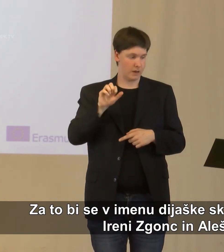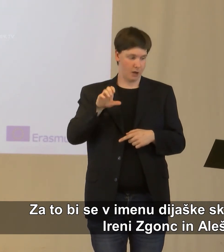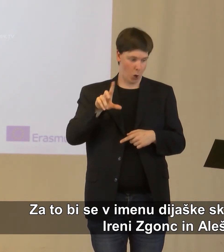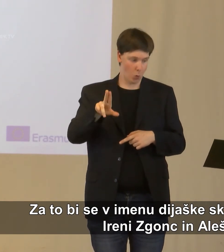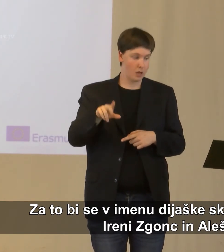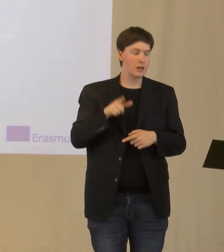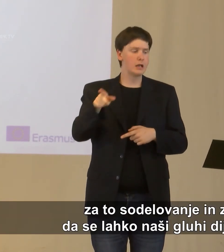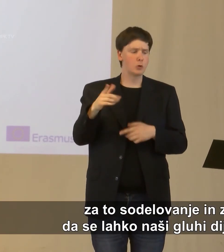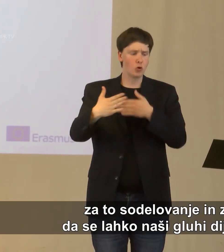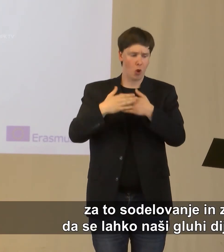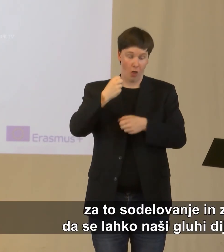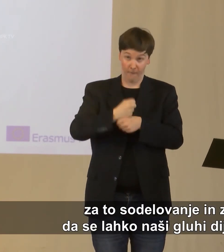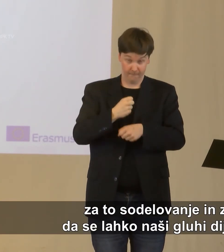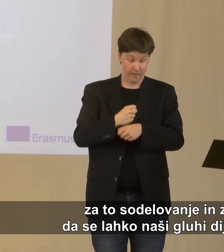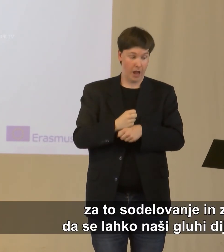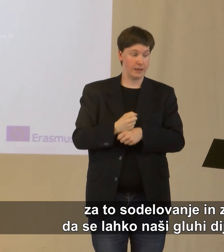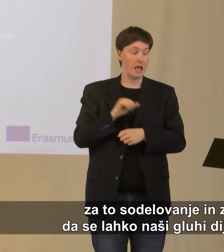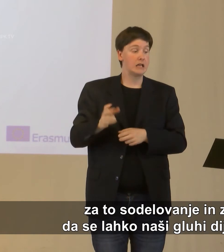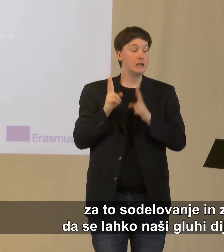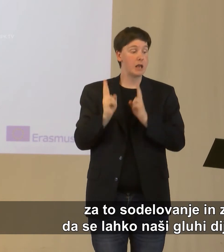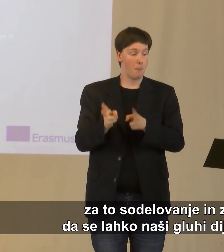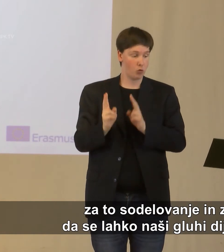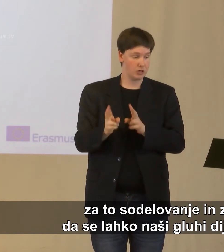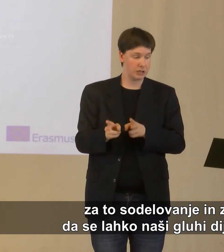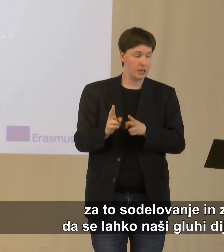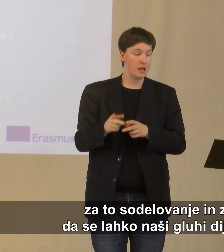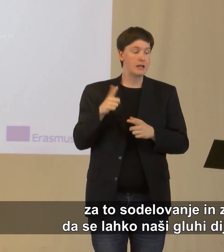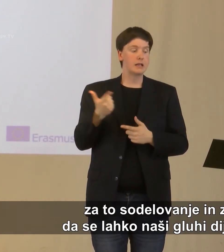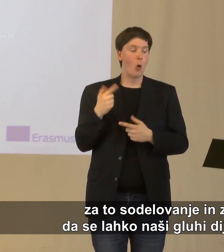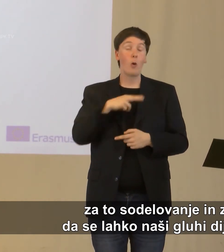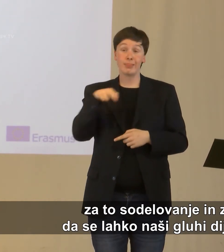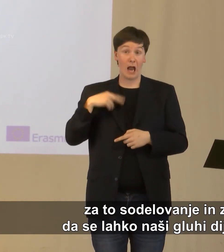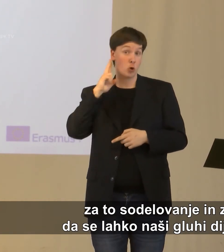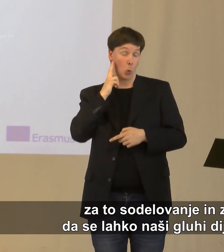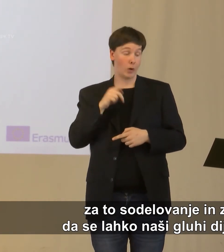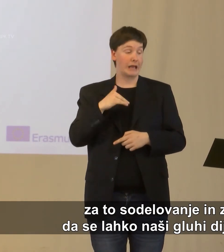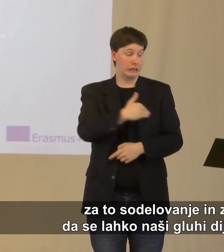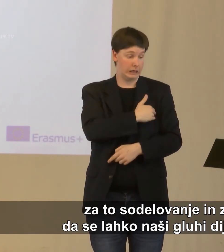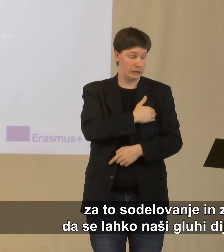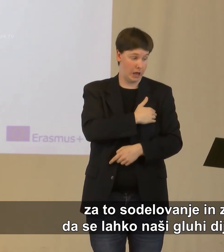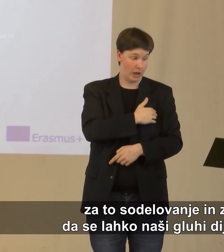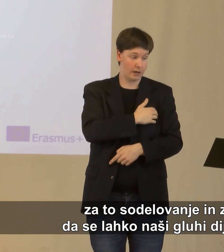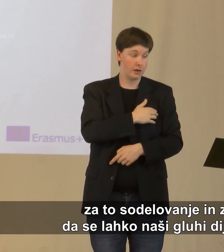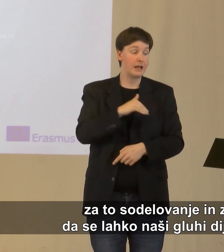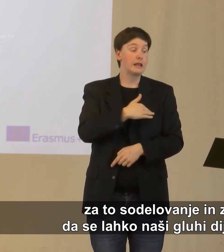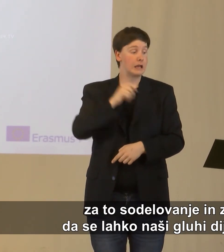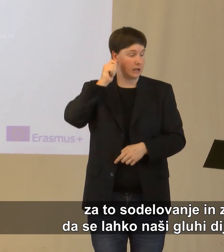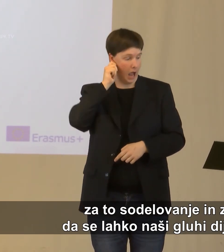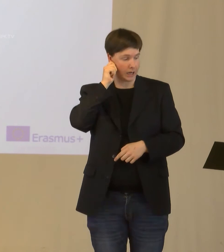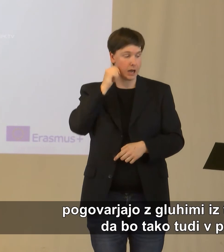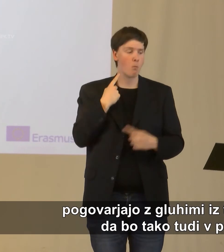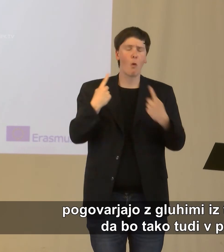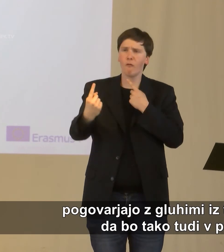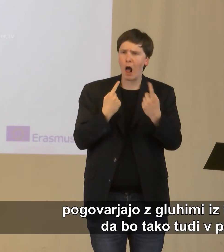Zavrnu za to sodelovanje in za možnost, da se lahko naši gluhi dijaki